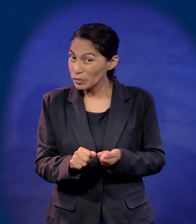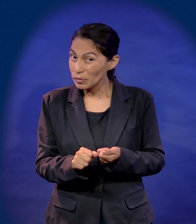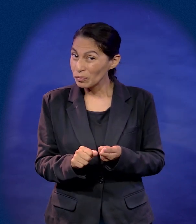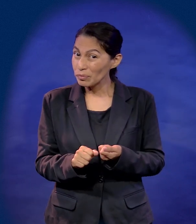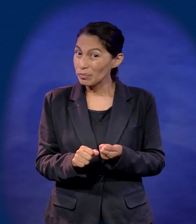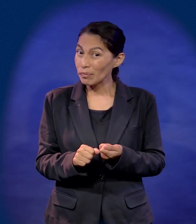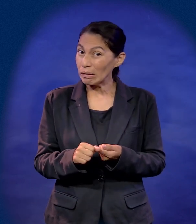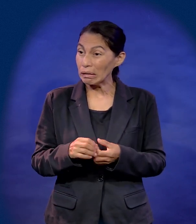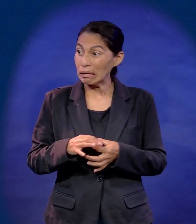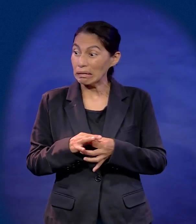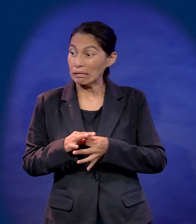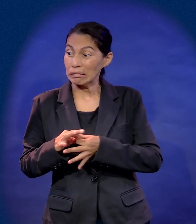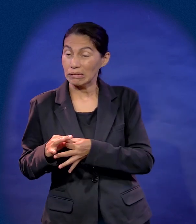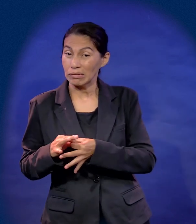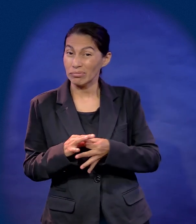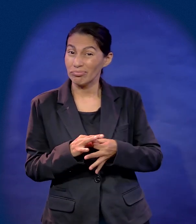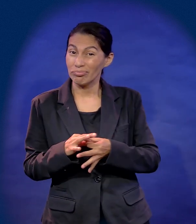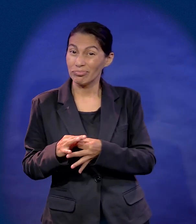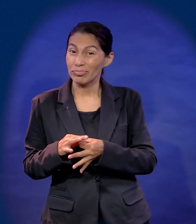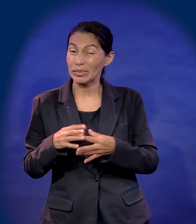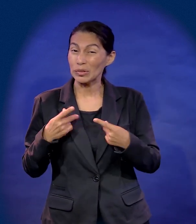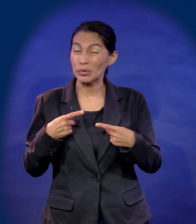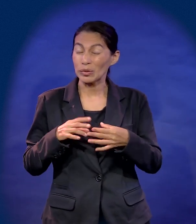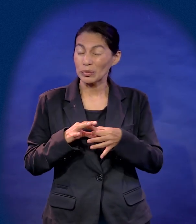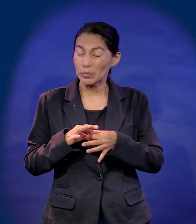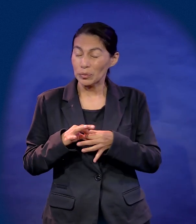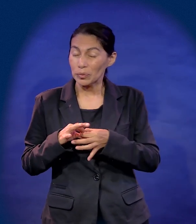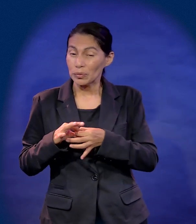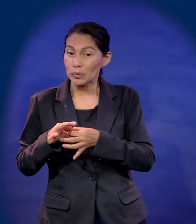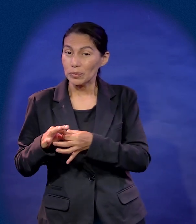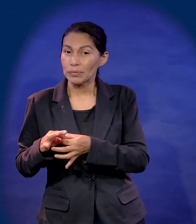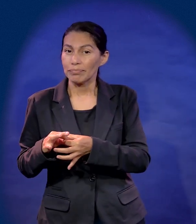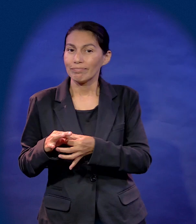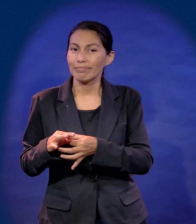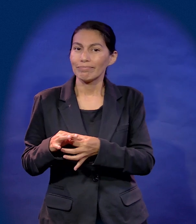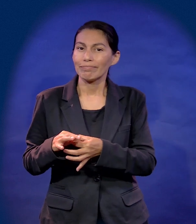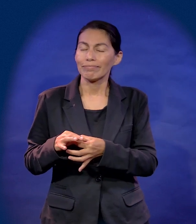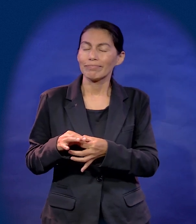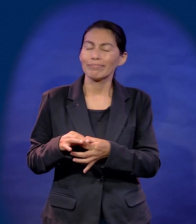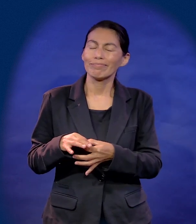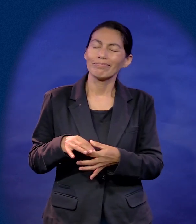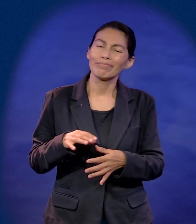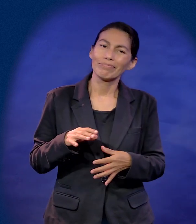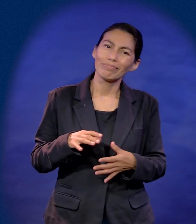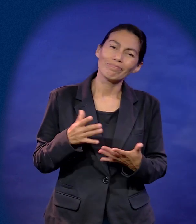Pero eso es destrucción para ti. Porque tú te ligas con la persona.